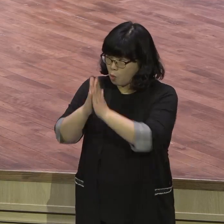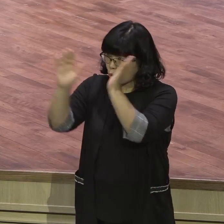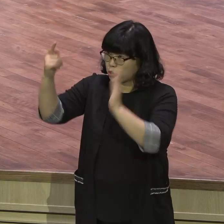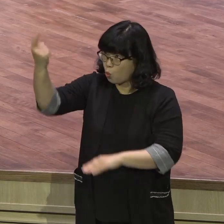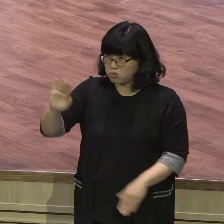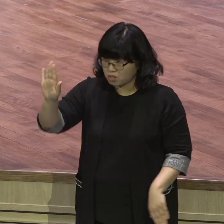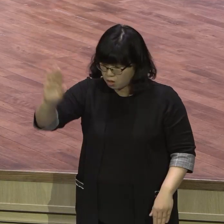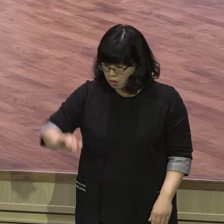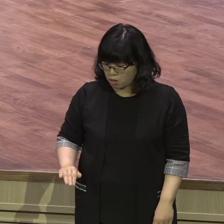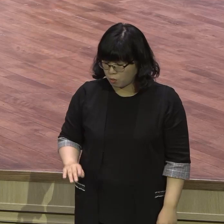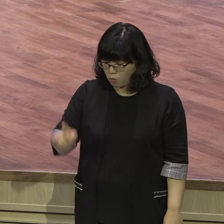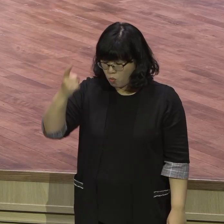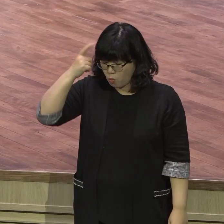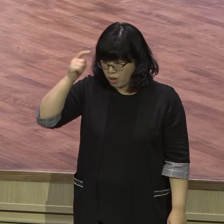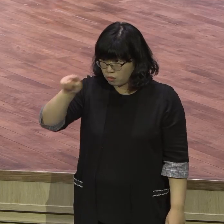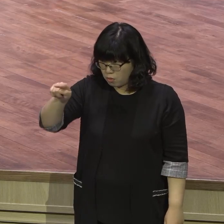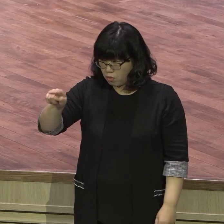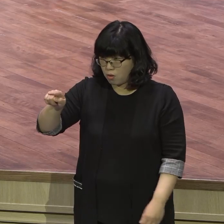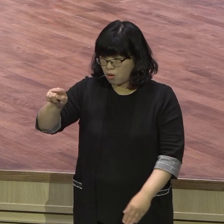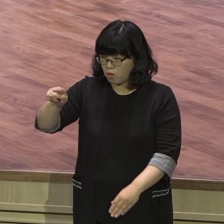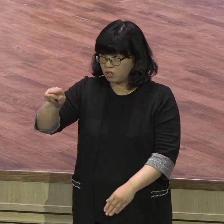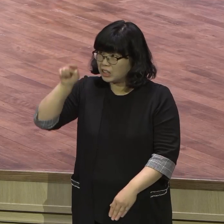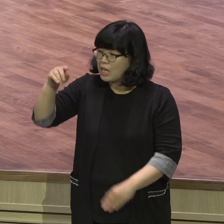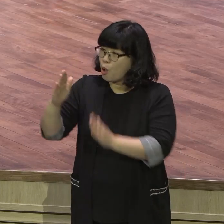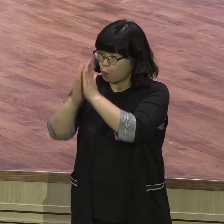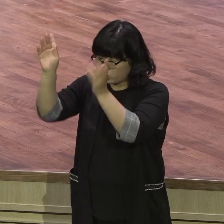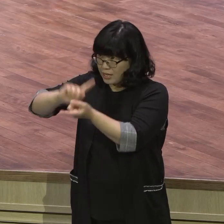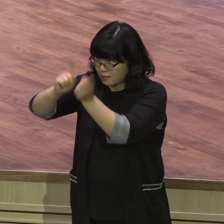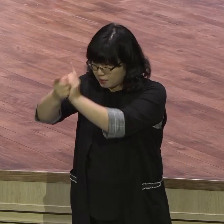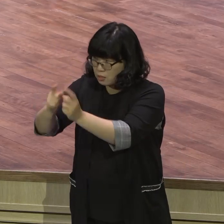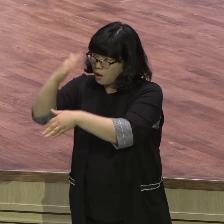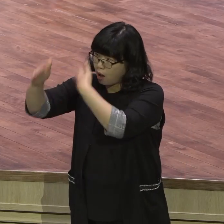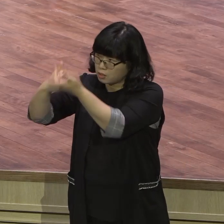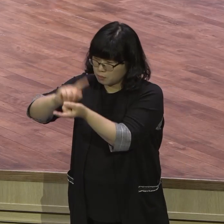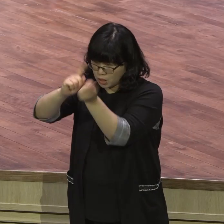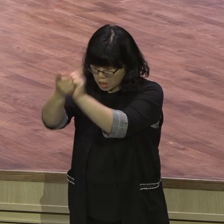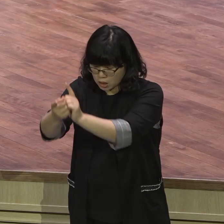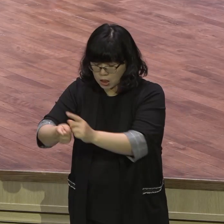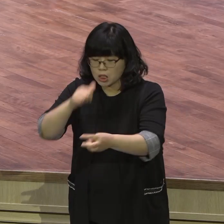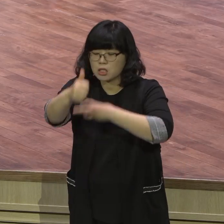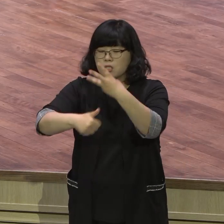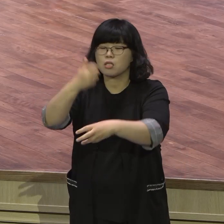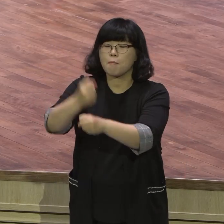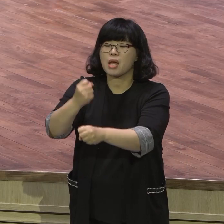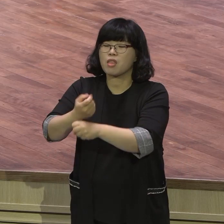인도해낼 새로운 신을 만들어 달라고 아론에게 요청한 거예요.